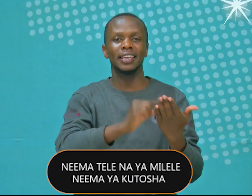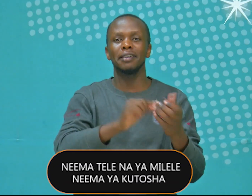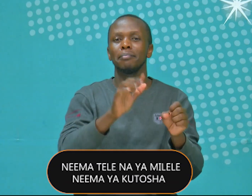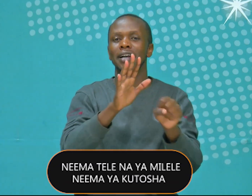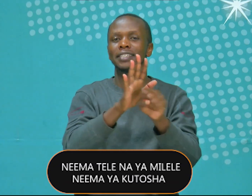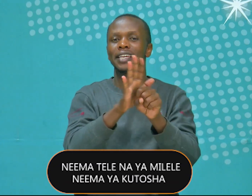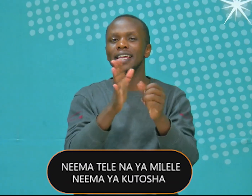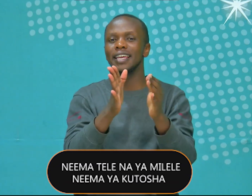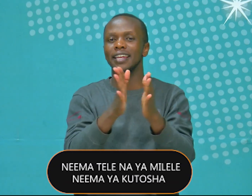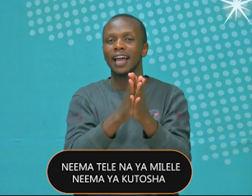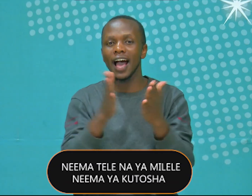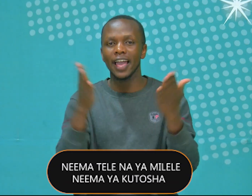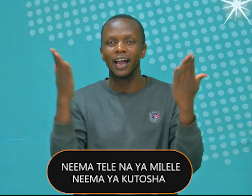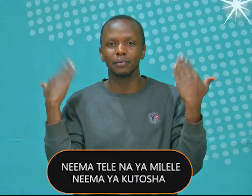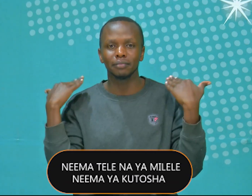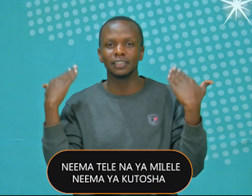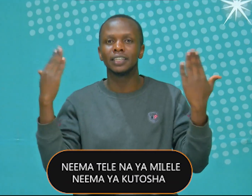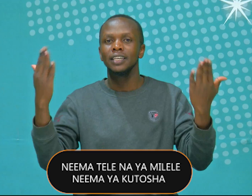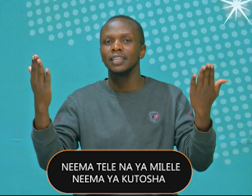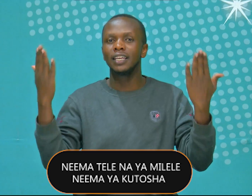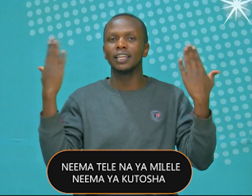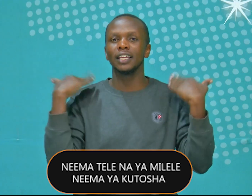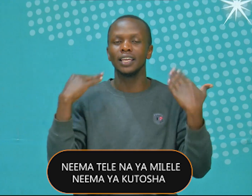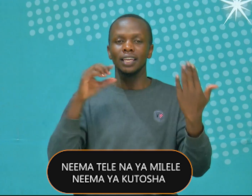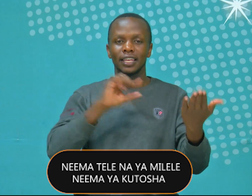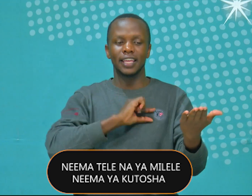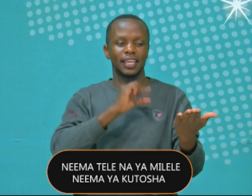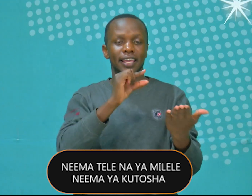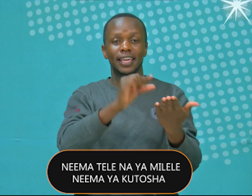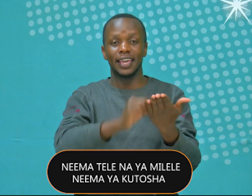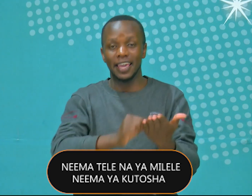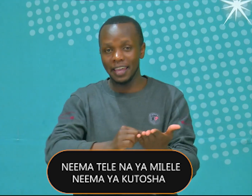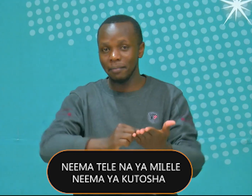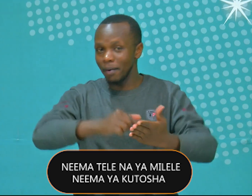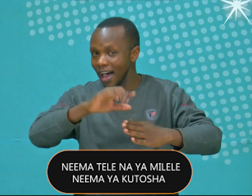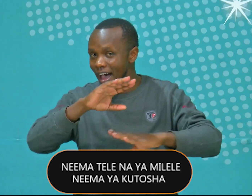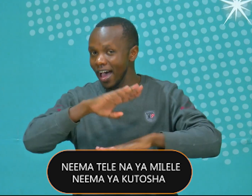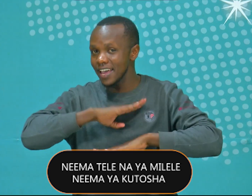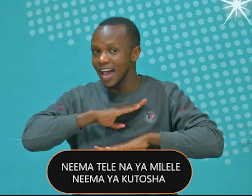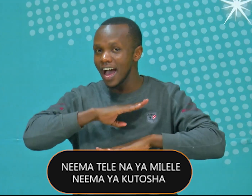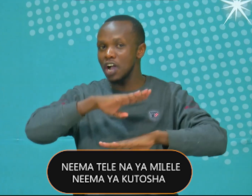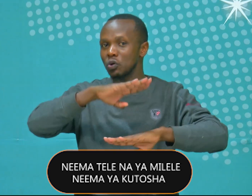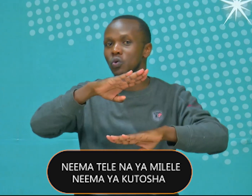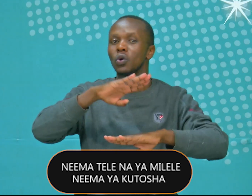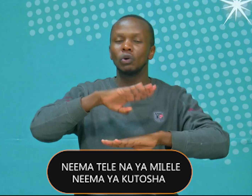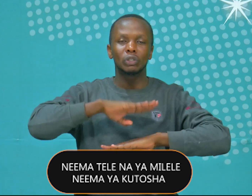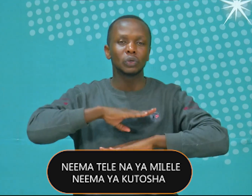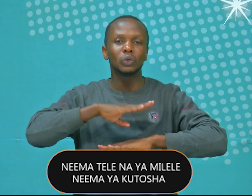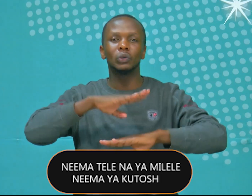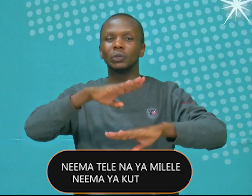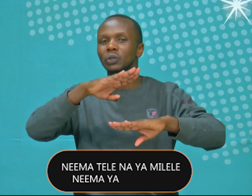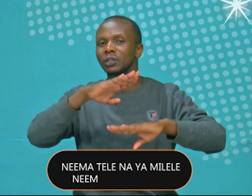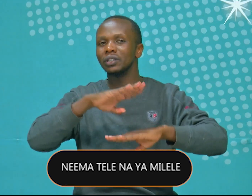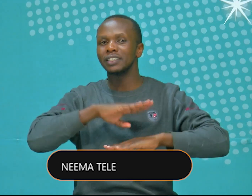Neema tele na ya milele. Neema ya